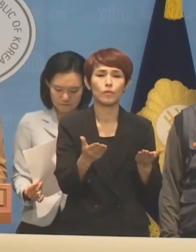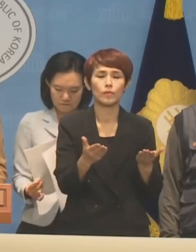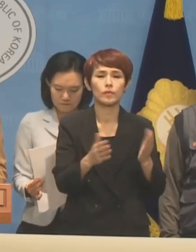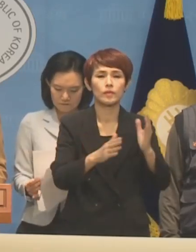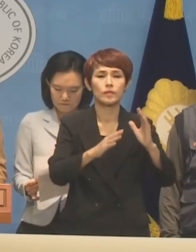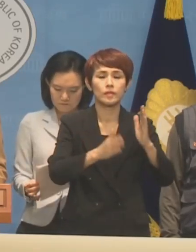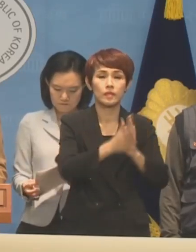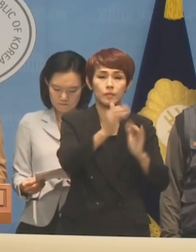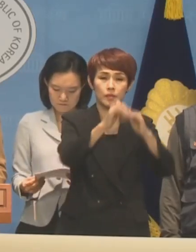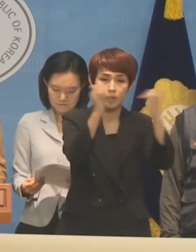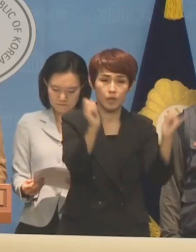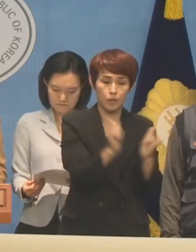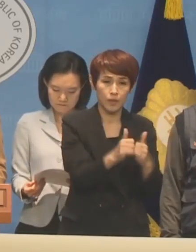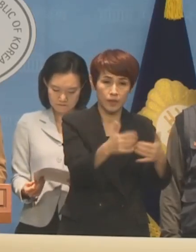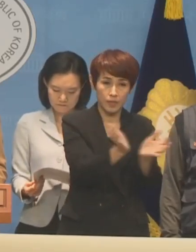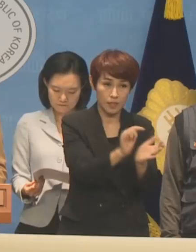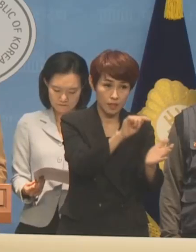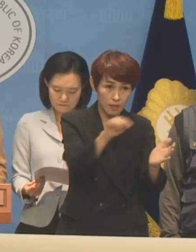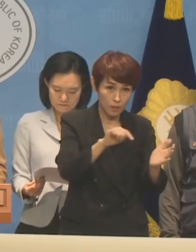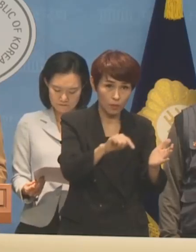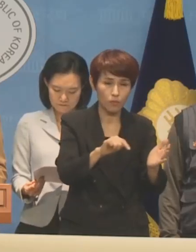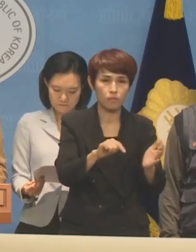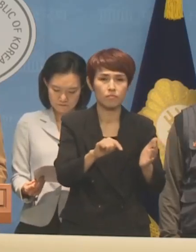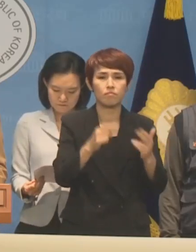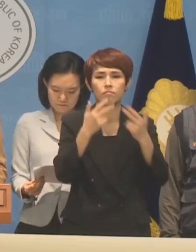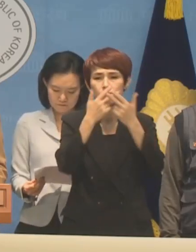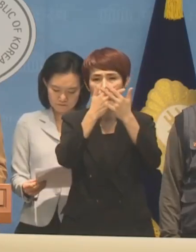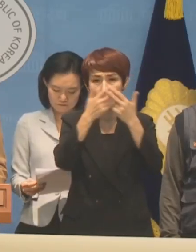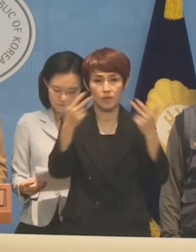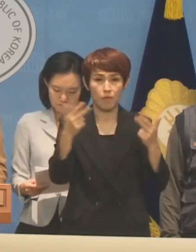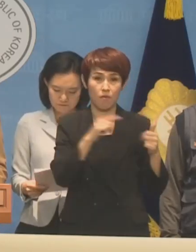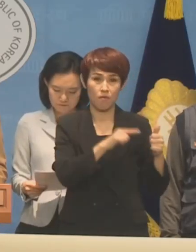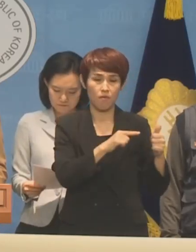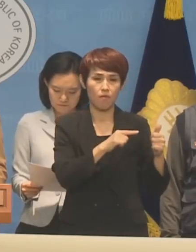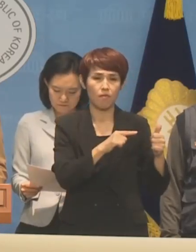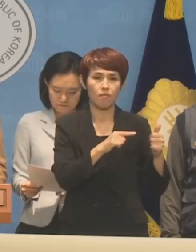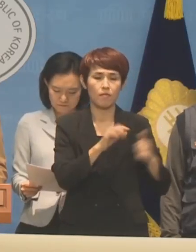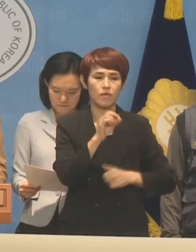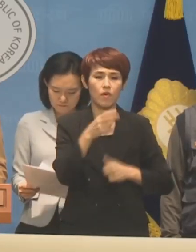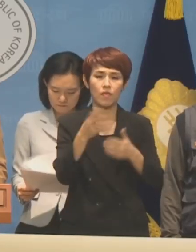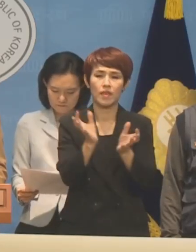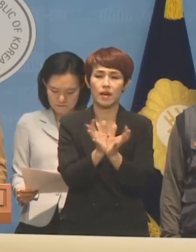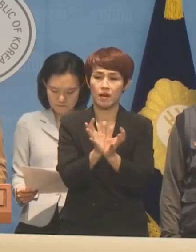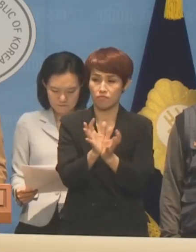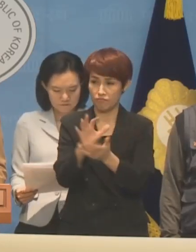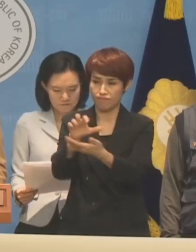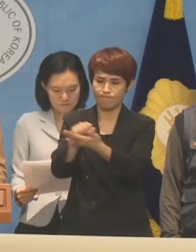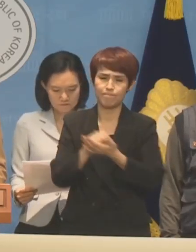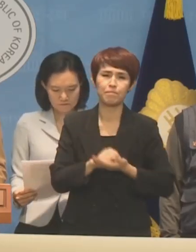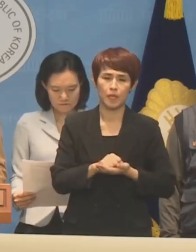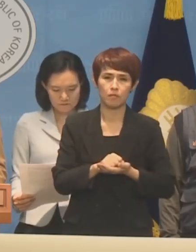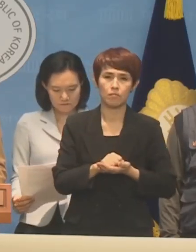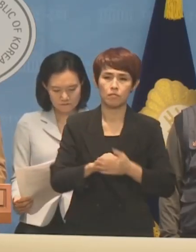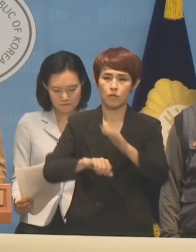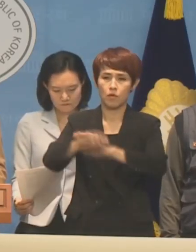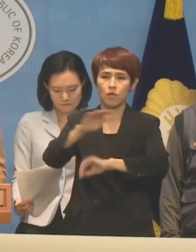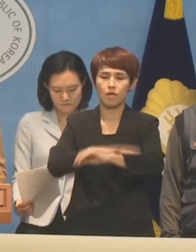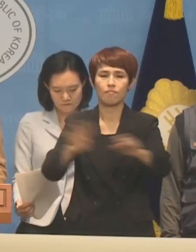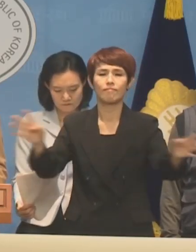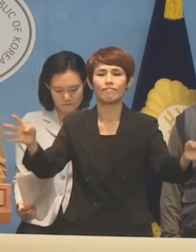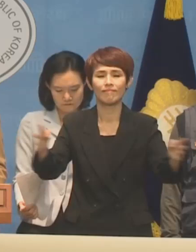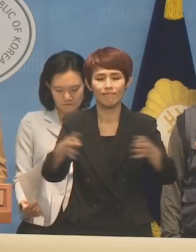노동시민사회단체의 우려 표명에도 이재명 대표의 여당안 수용으로 여야 간 합의에 이르는 듯